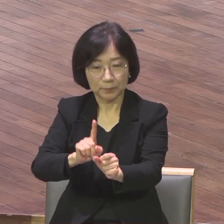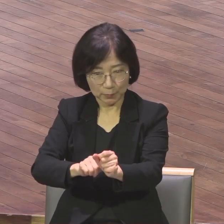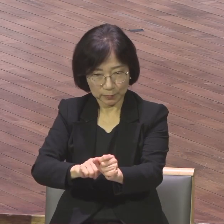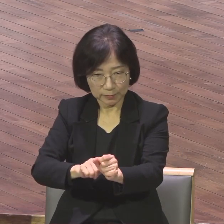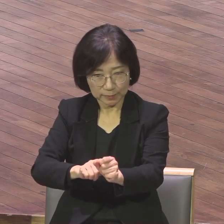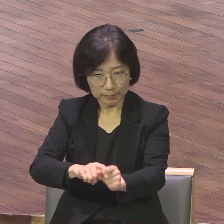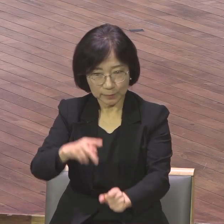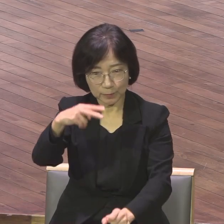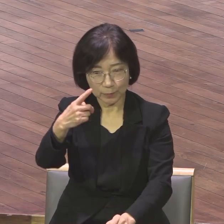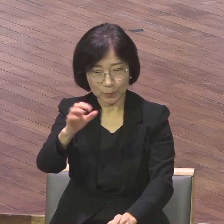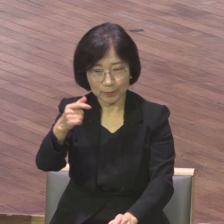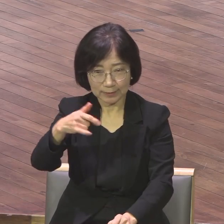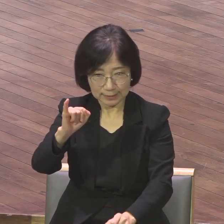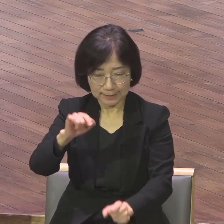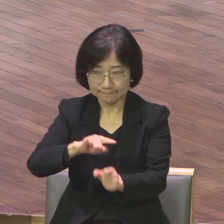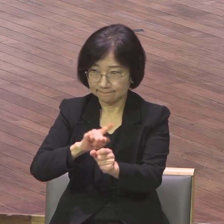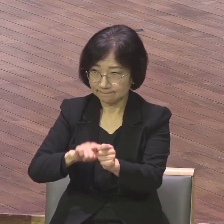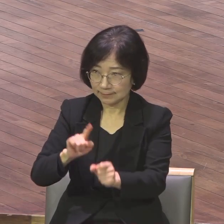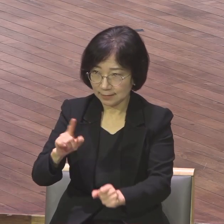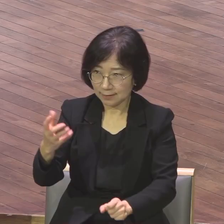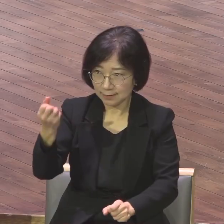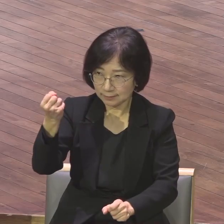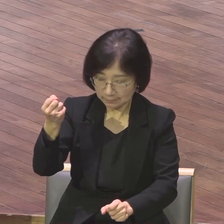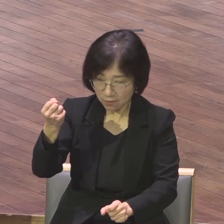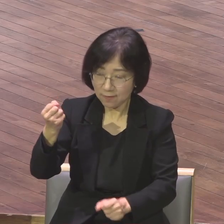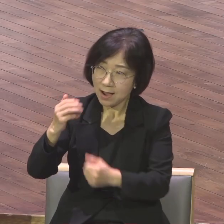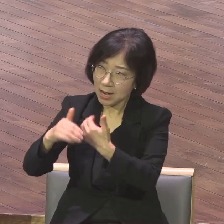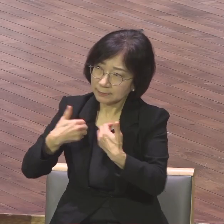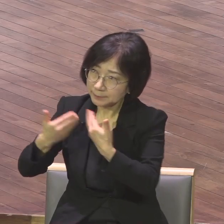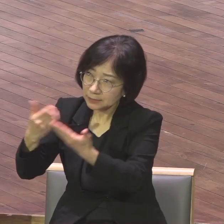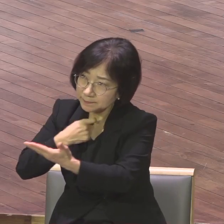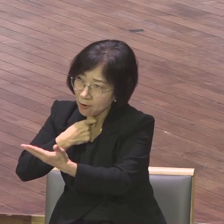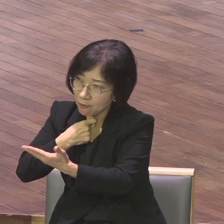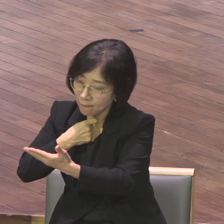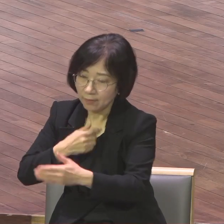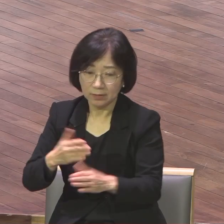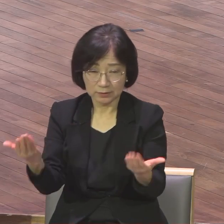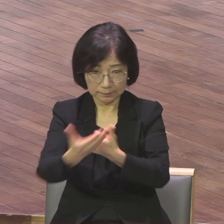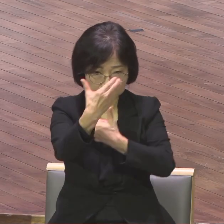가지고 있으면요 기쁨으로 직분을 올인할 수가 있어요.